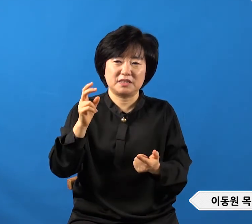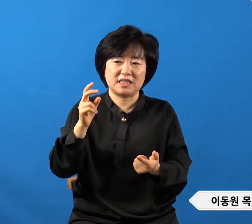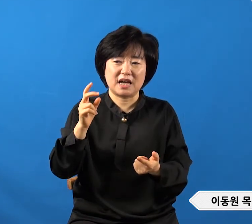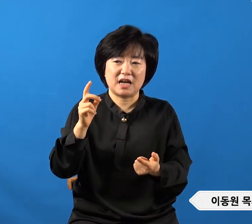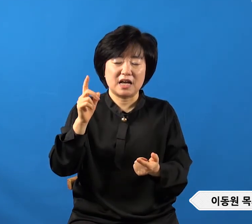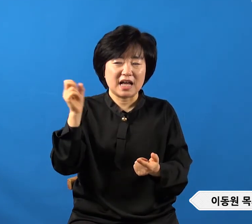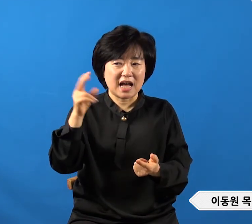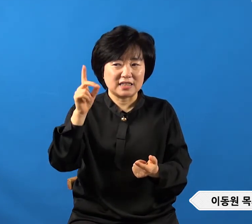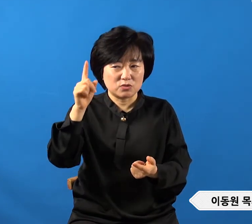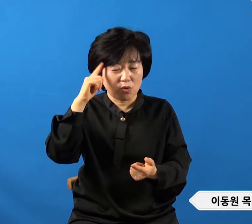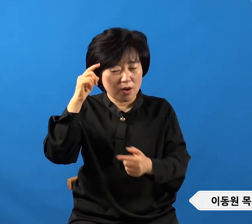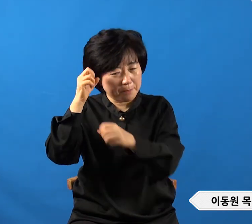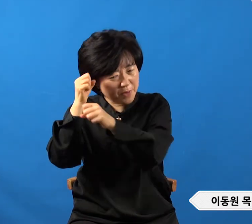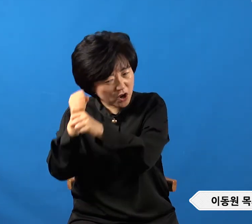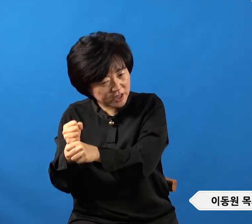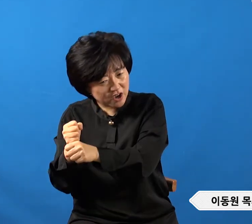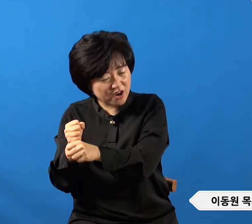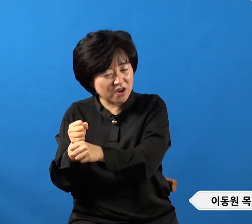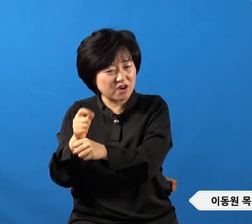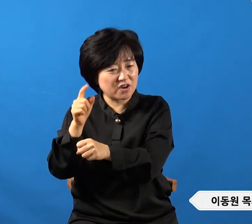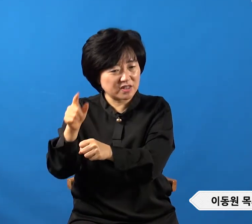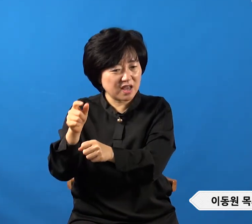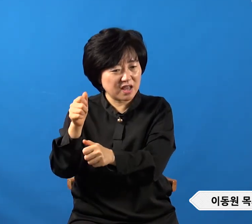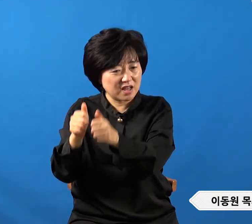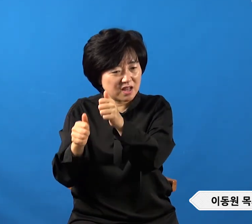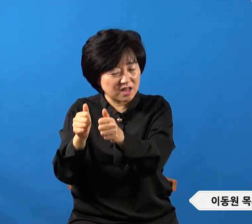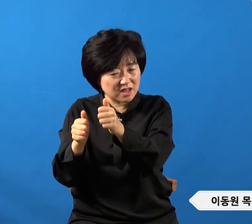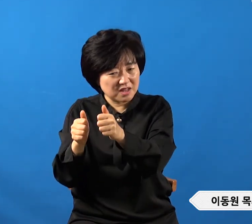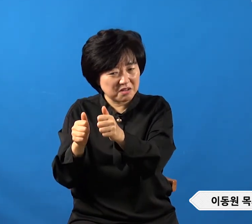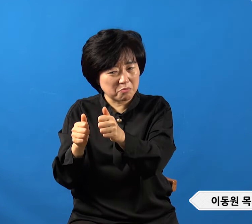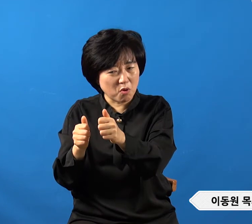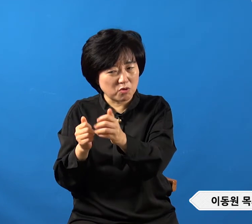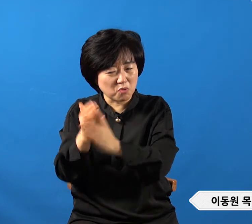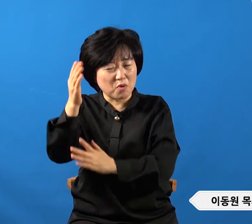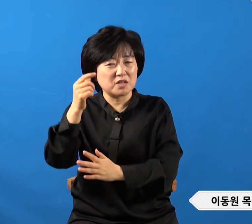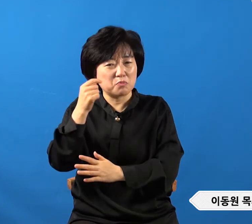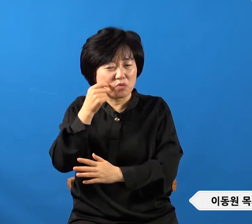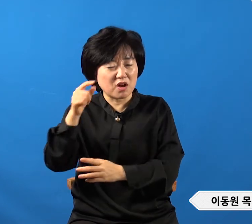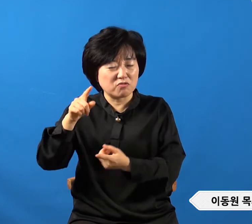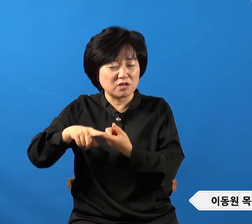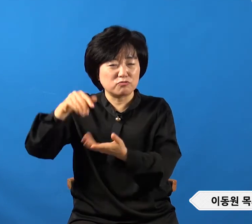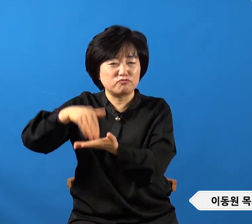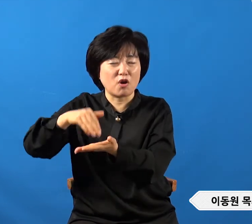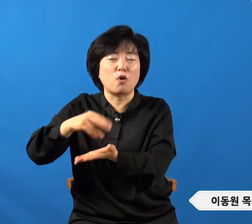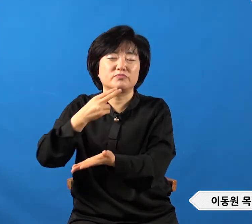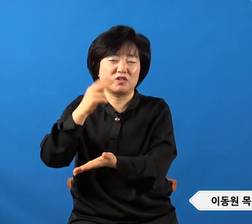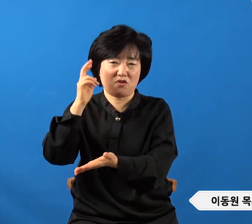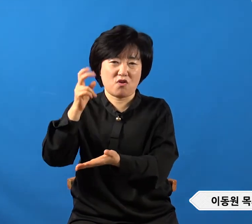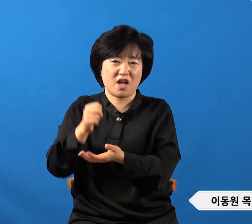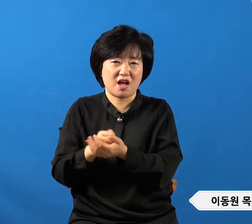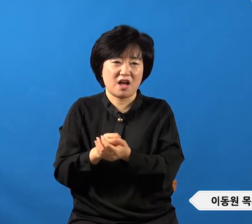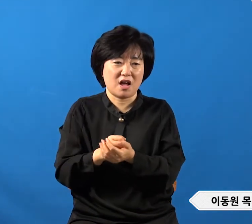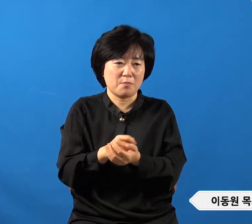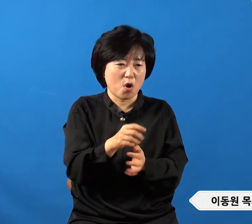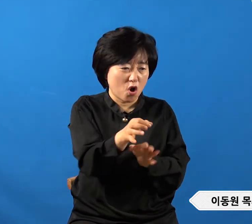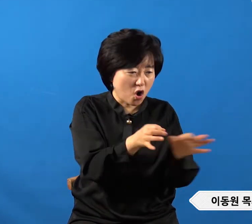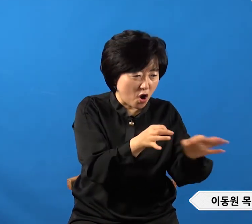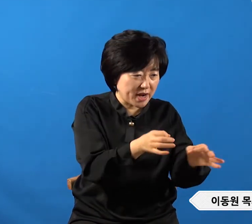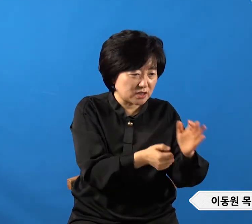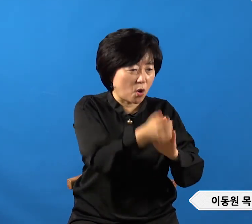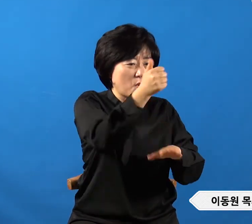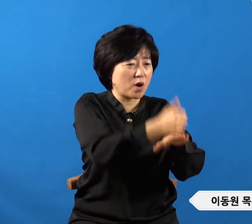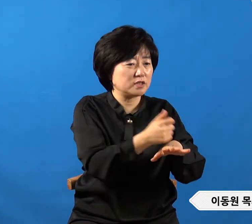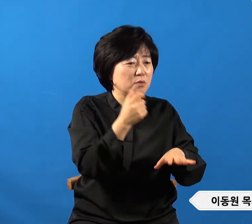평결에서 승리하지 못한 것을 인해서도 후회하지 않을 것입니다. 또 하나의 거래를 성사시키지 못한